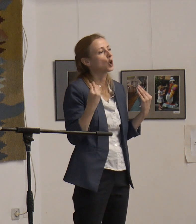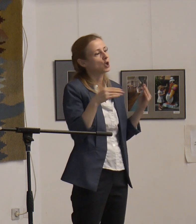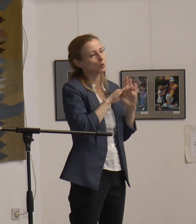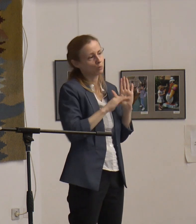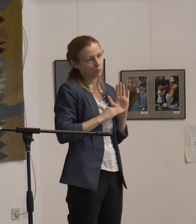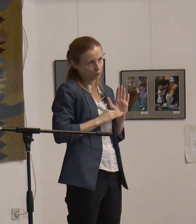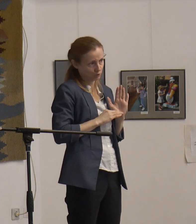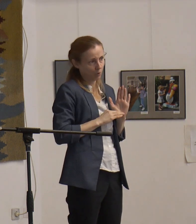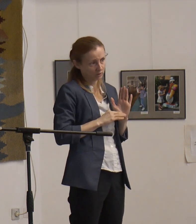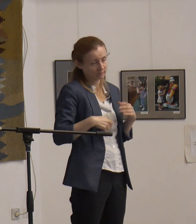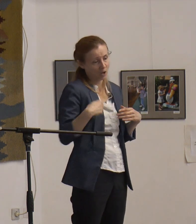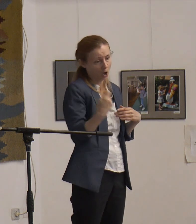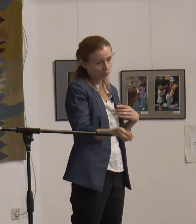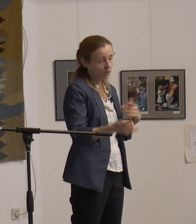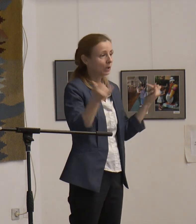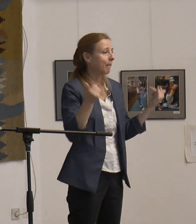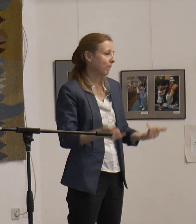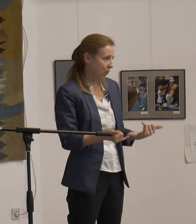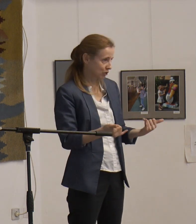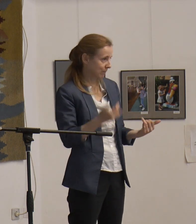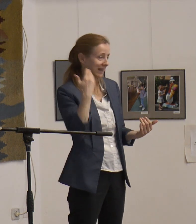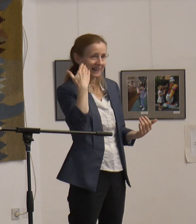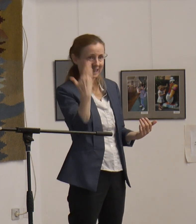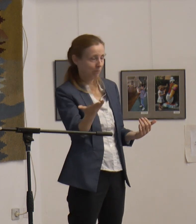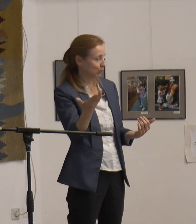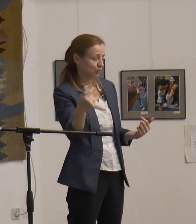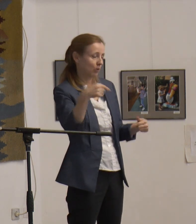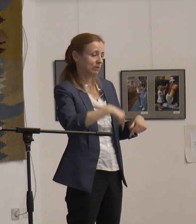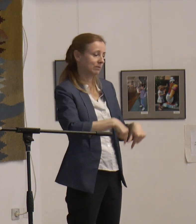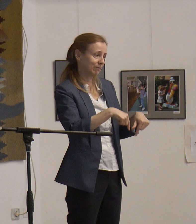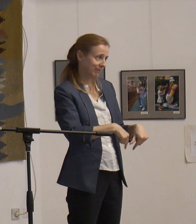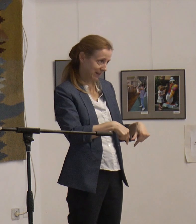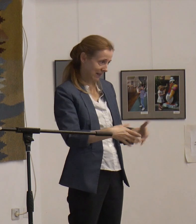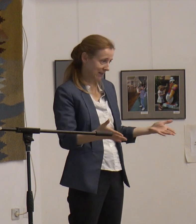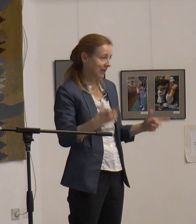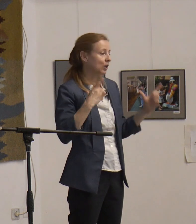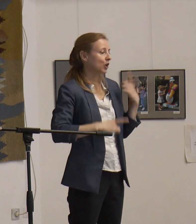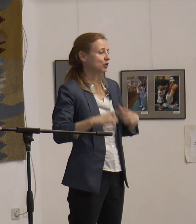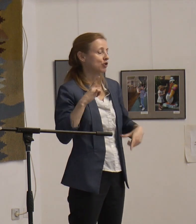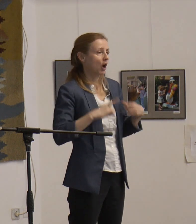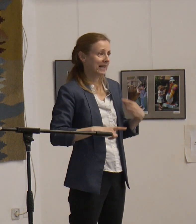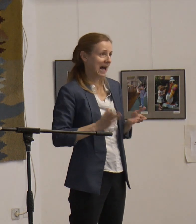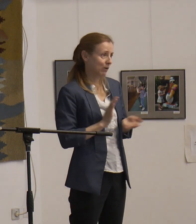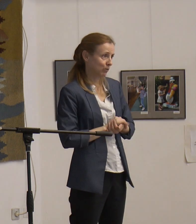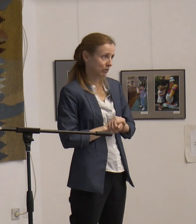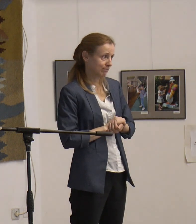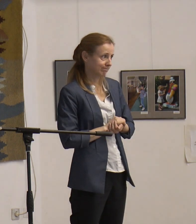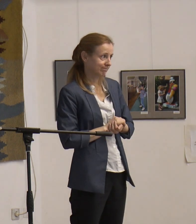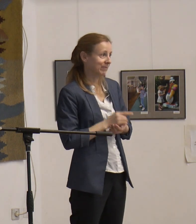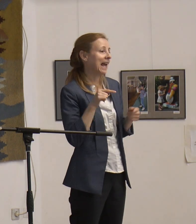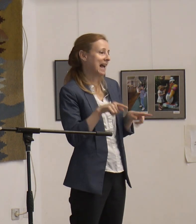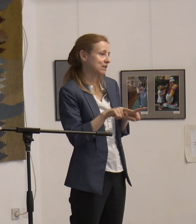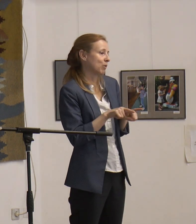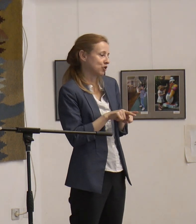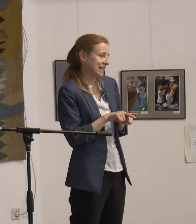adtak nekünk mindig. De most nem tudott jelen lenni, amit hát sajnálunk, de hát ez most